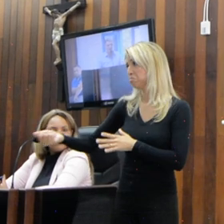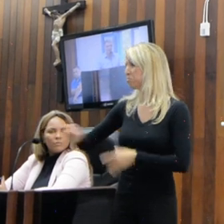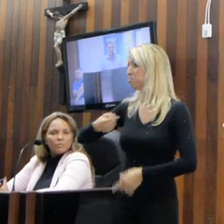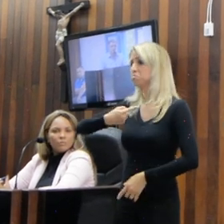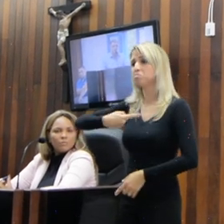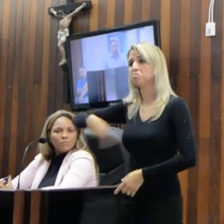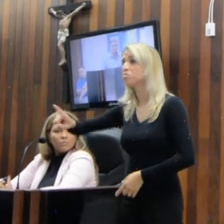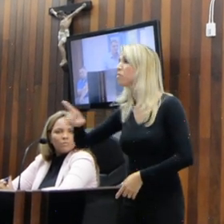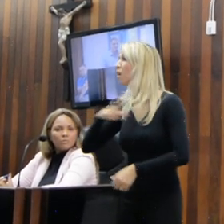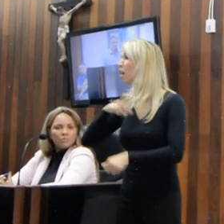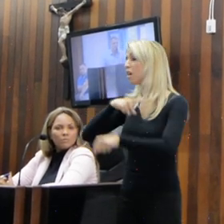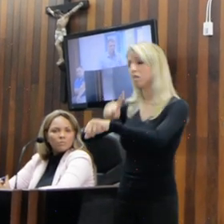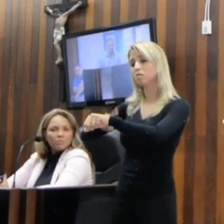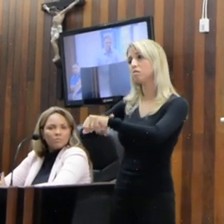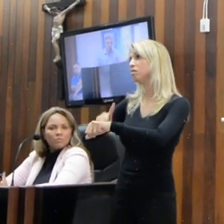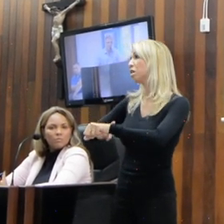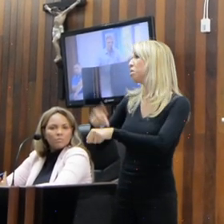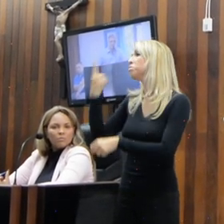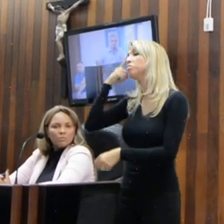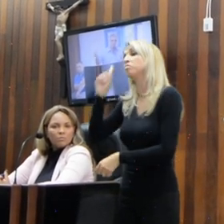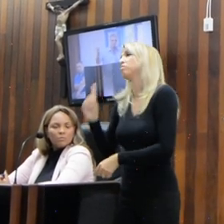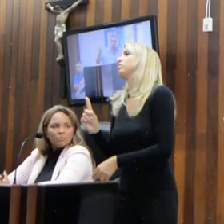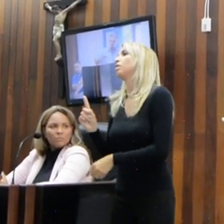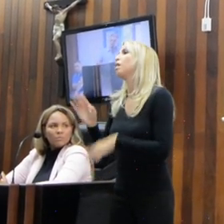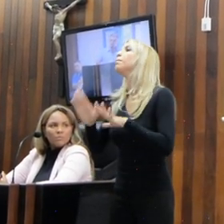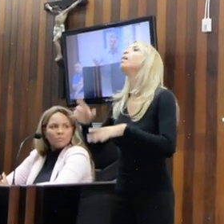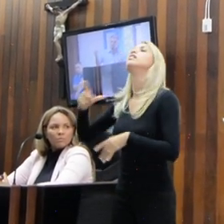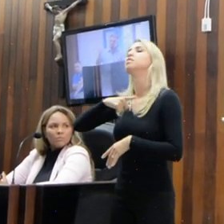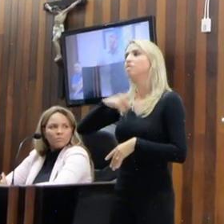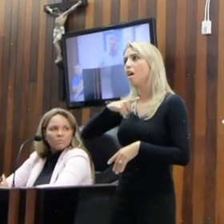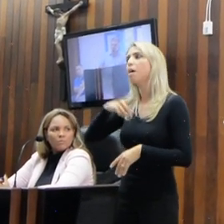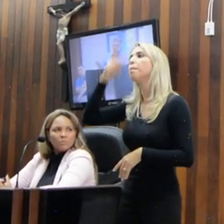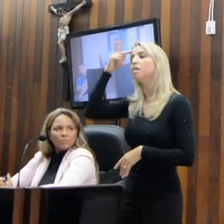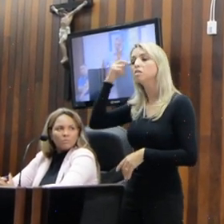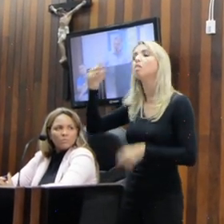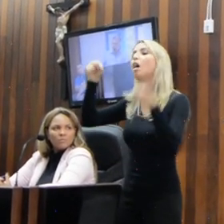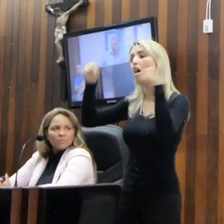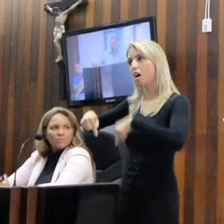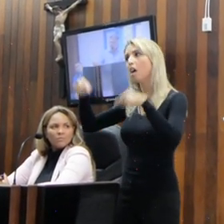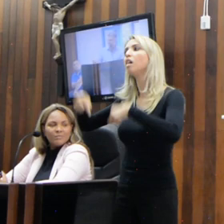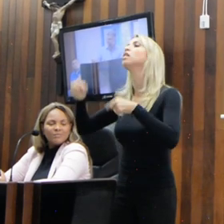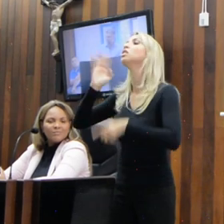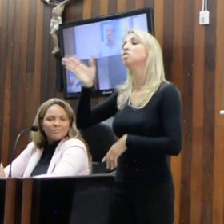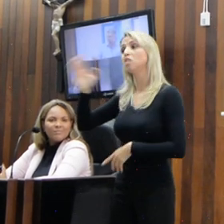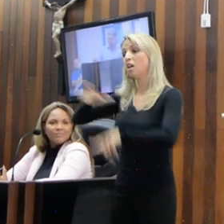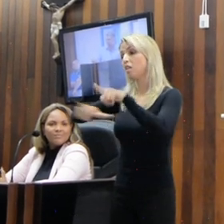cada vereador vai ficar aqui. Mas nós temos funcionários nesta casa de 30 anos.